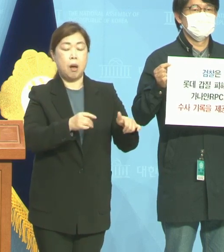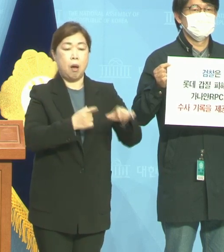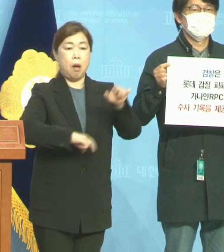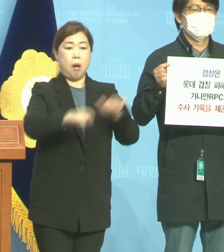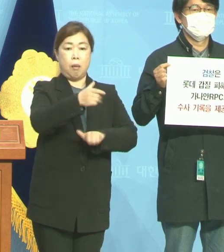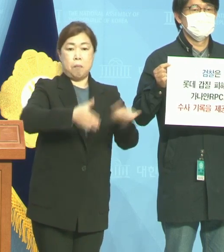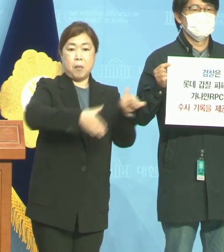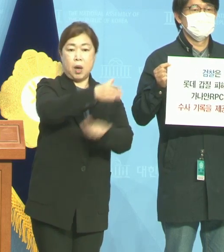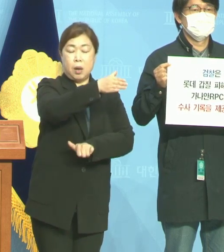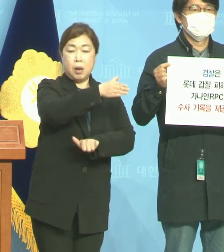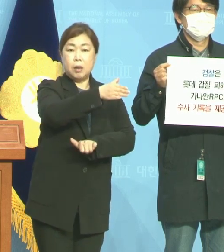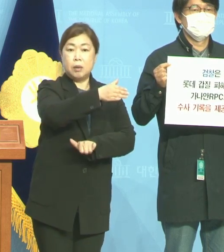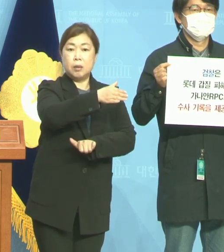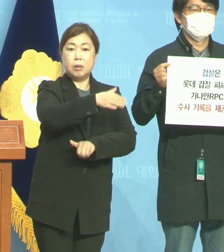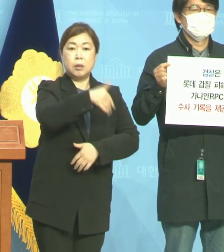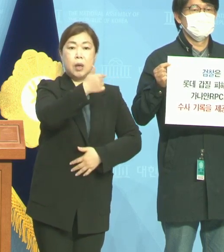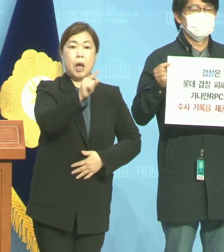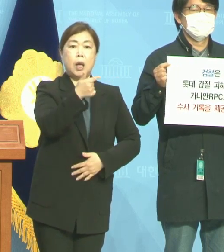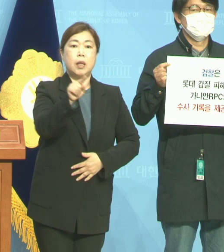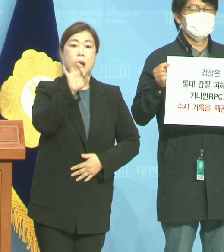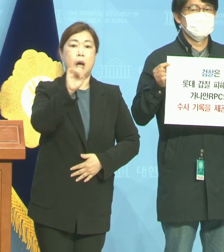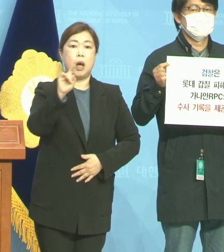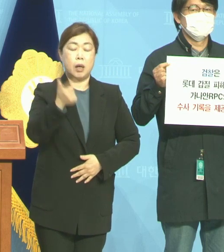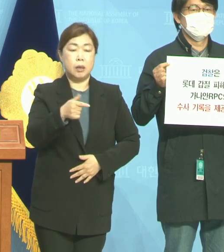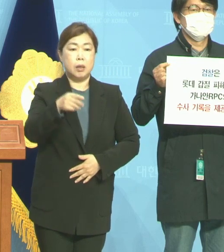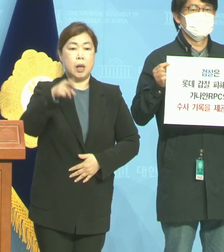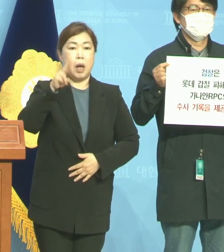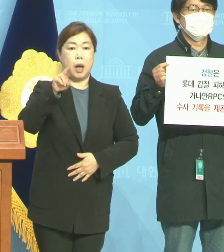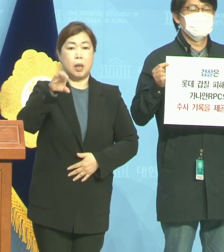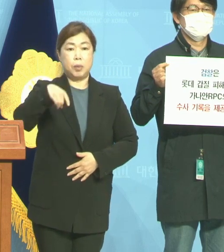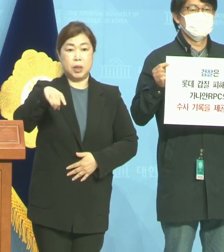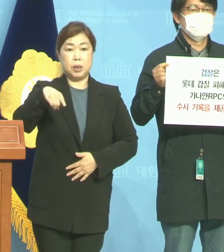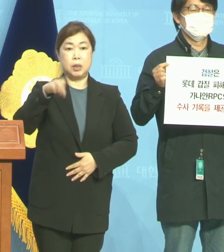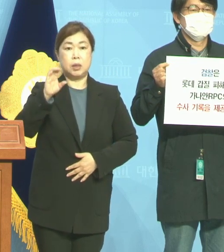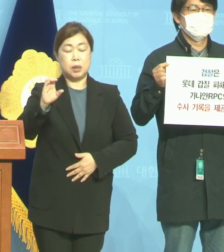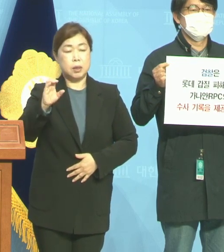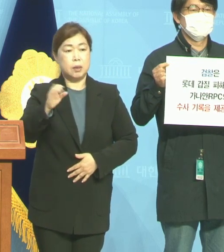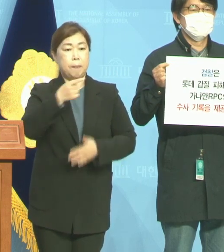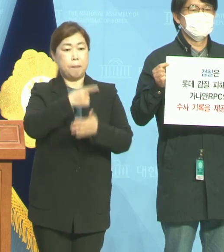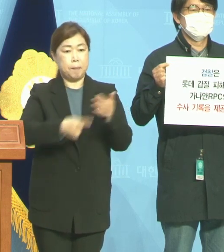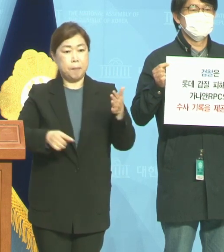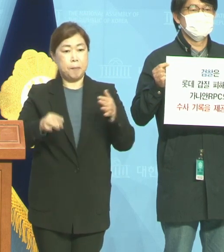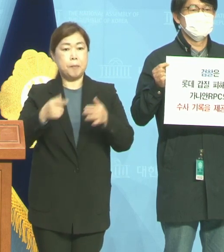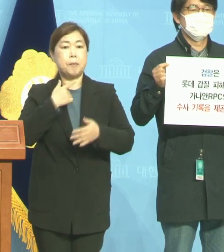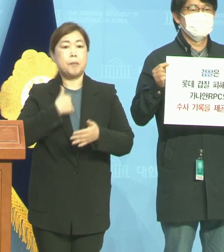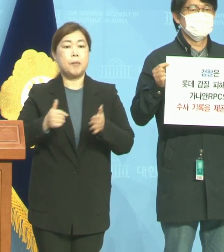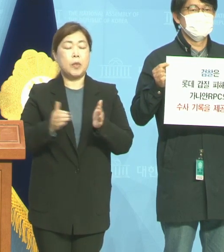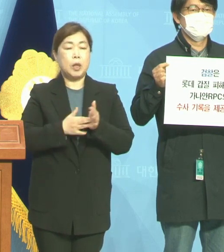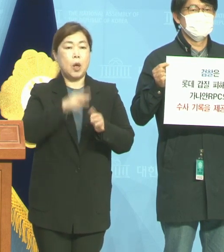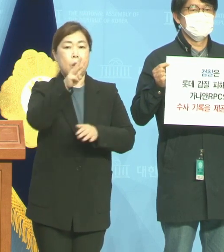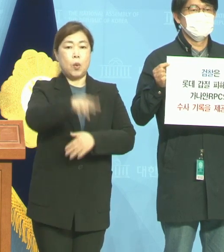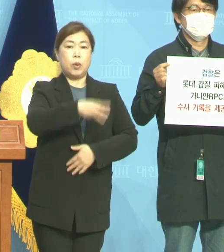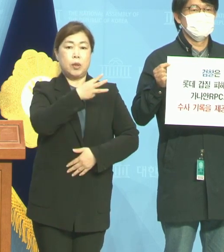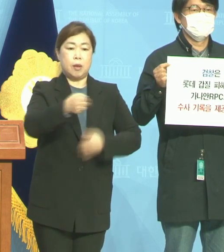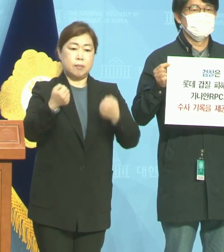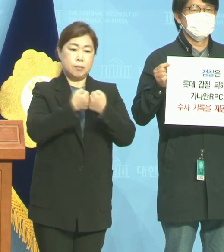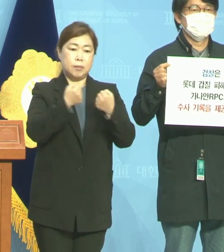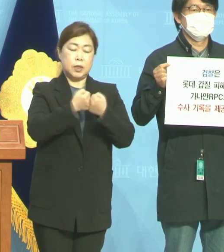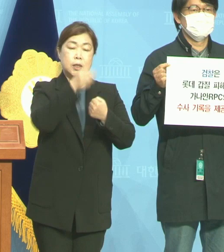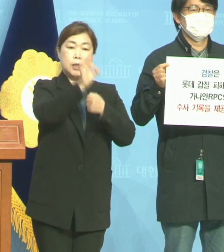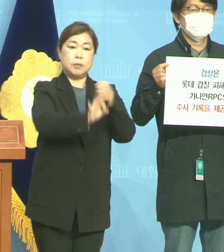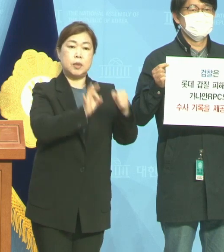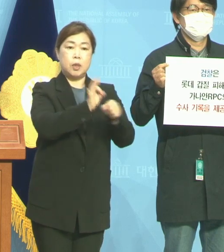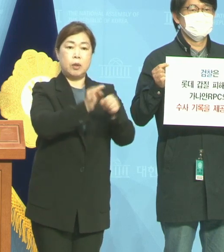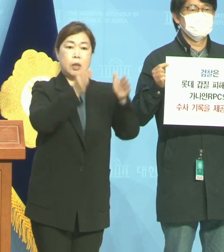가나안 rpc 치기 당한 각질 피해와 이들이 롯데를 상대로 싸워 온 10년의 시간이 법원에서